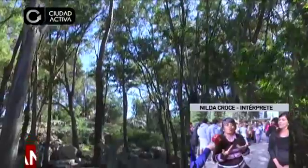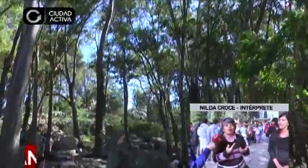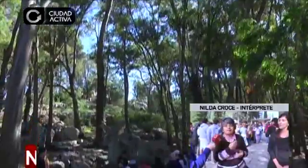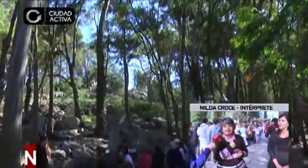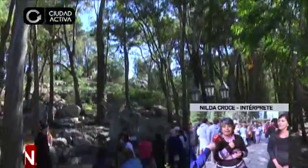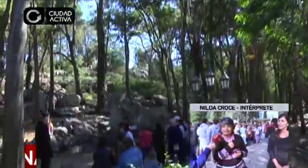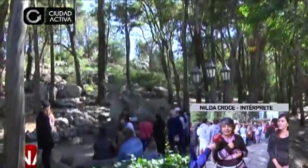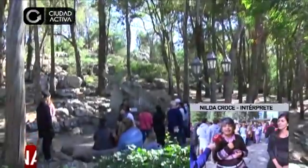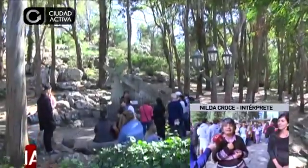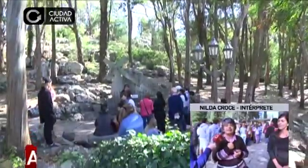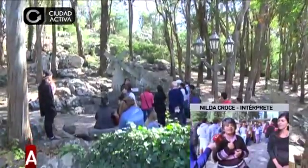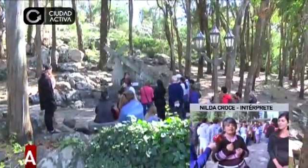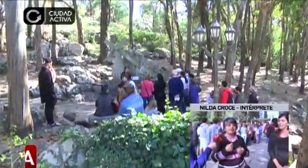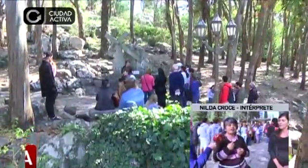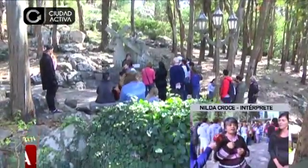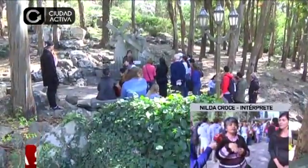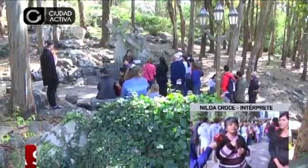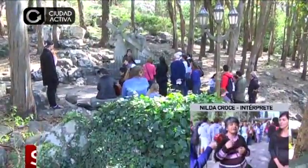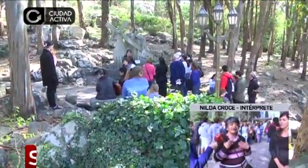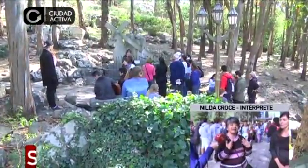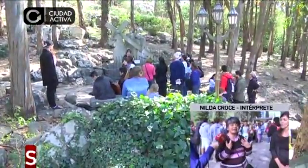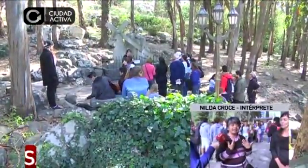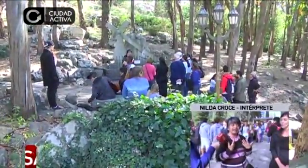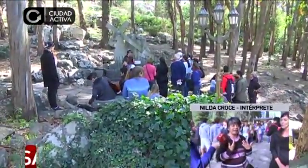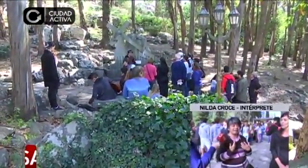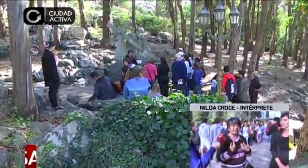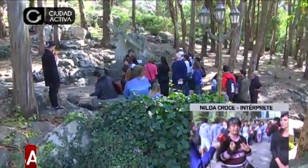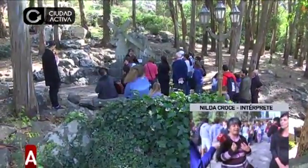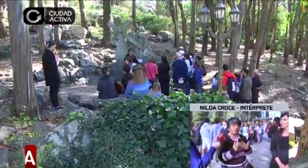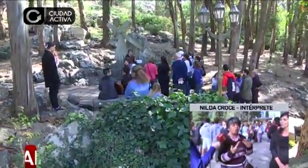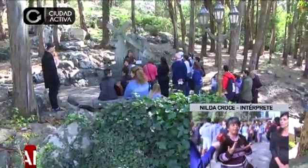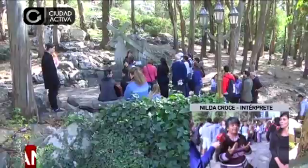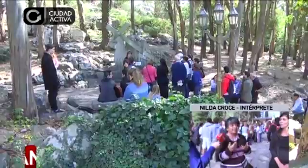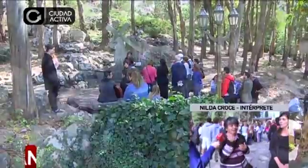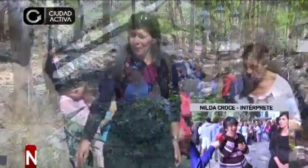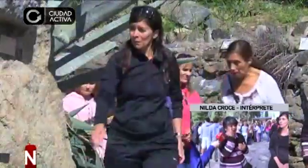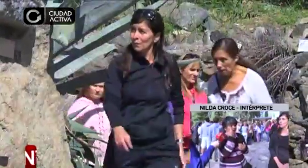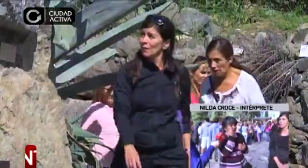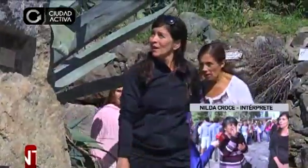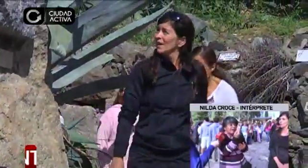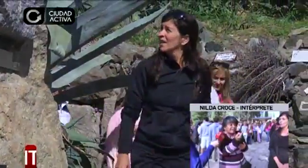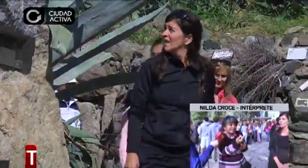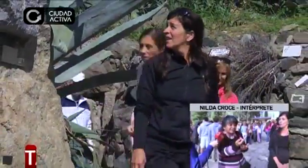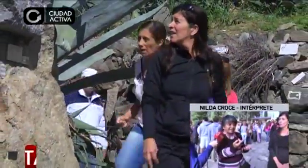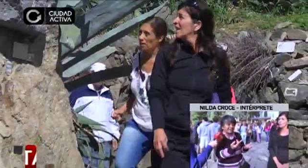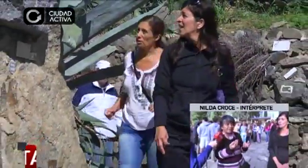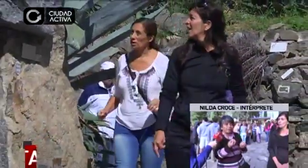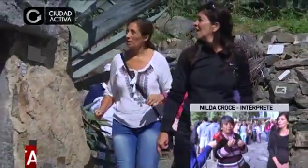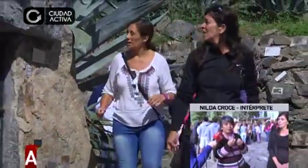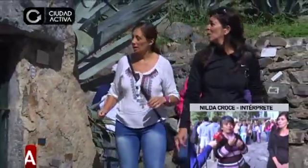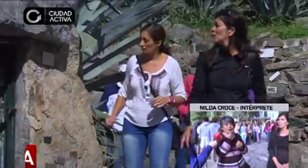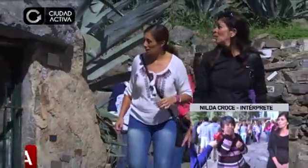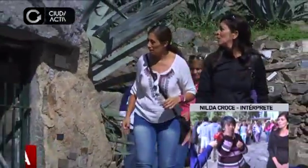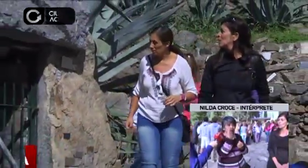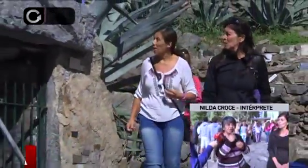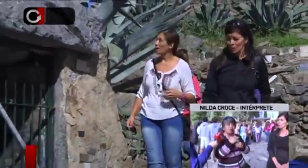Necesitamos compartir la fe y nuestra alegría es compartir y ver